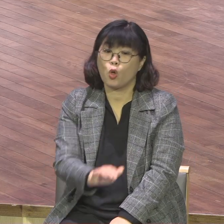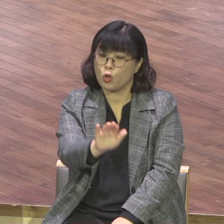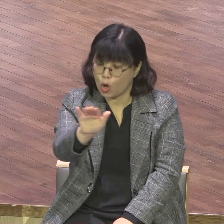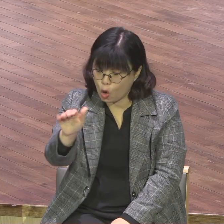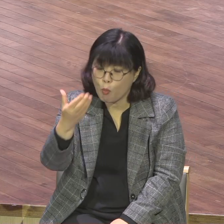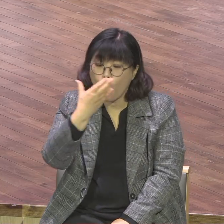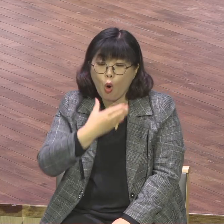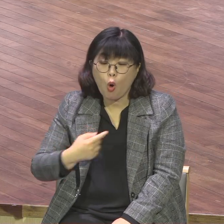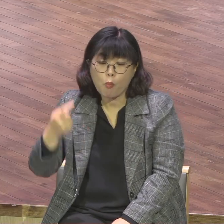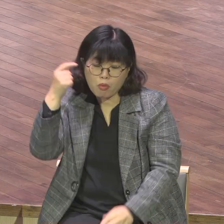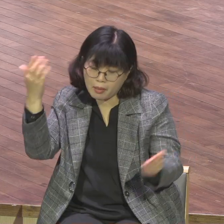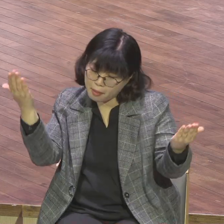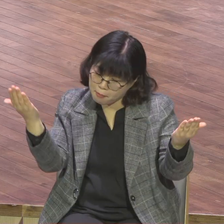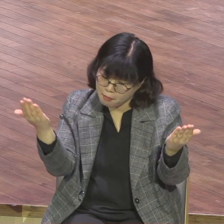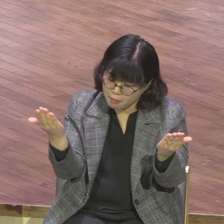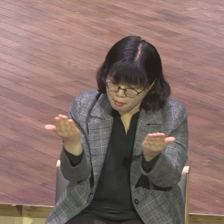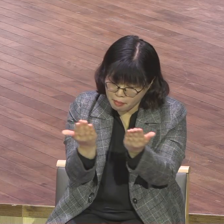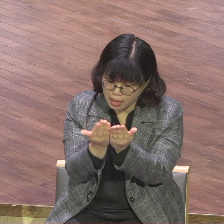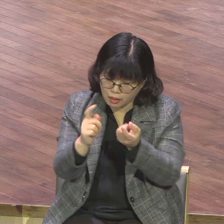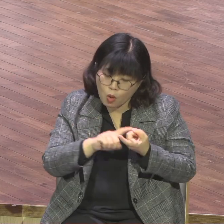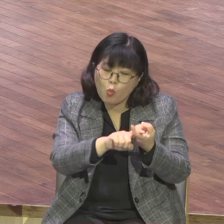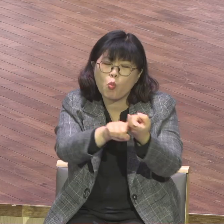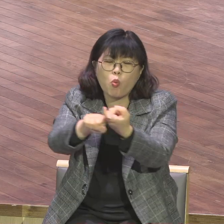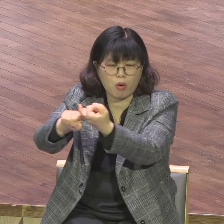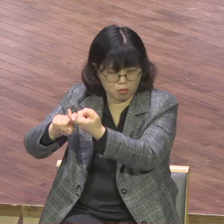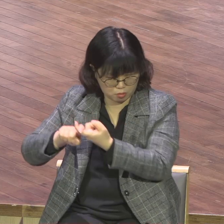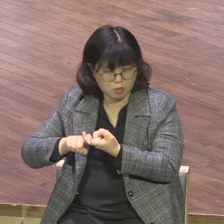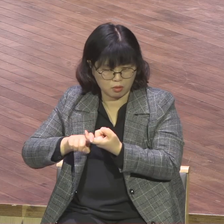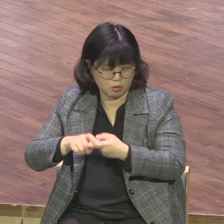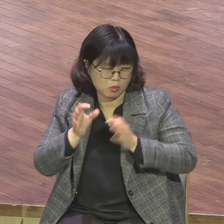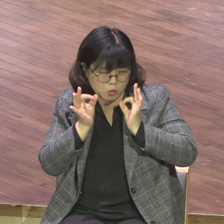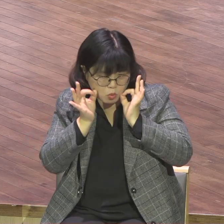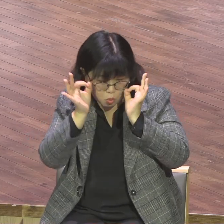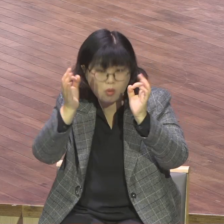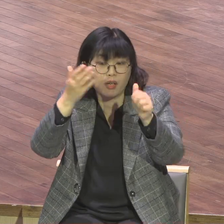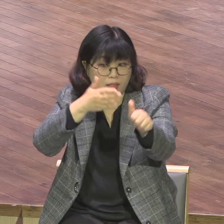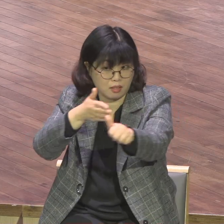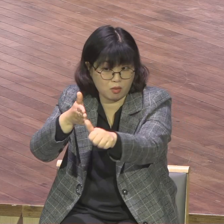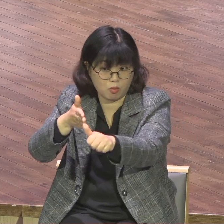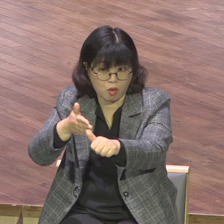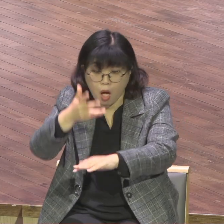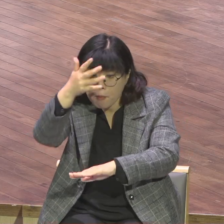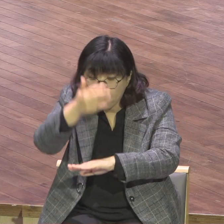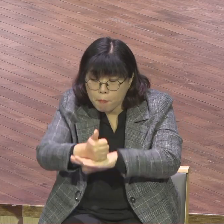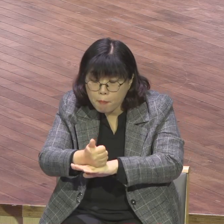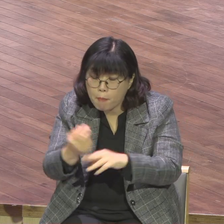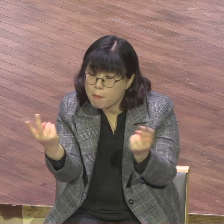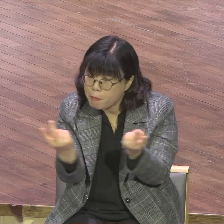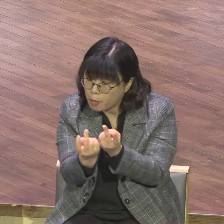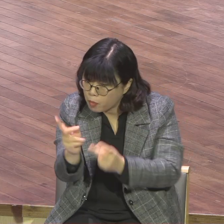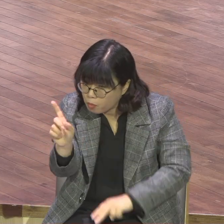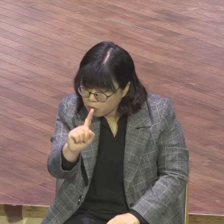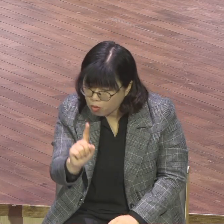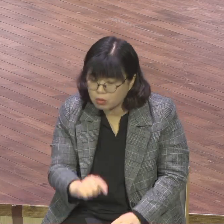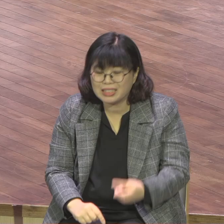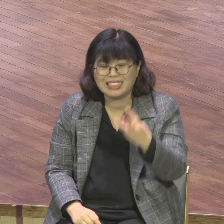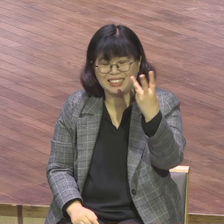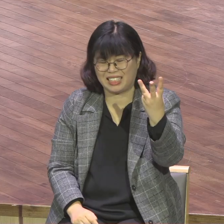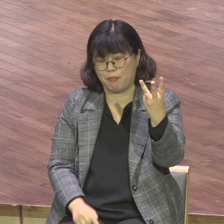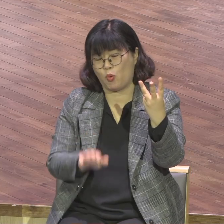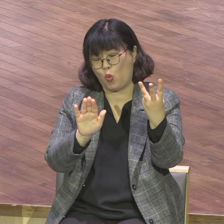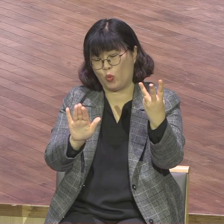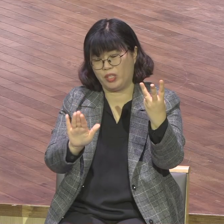원뉴스된 부부 관계를 회복하는 이런 가정 사모들 이것이 단단히 세워진 그래서 복음